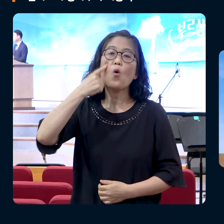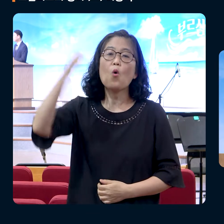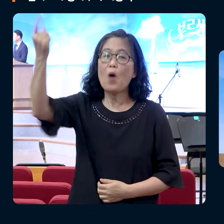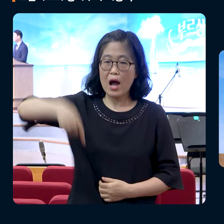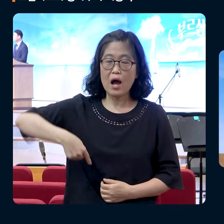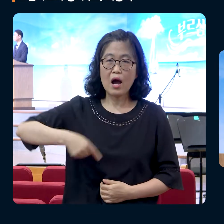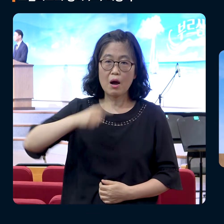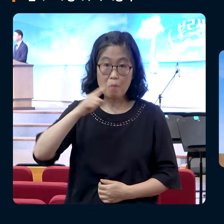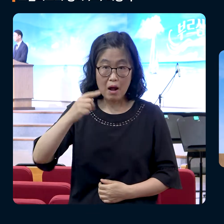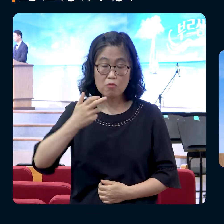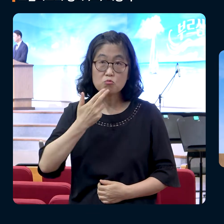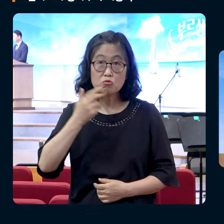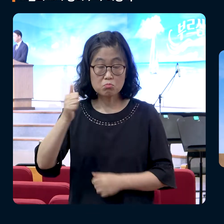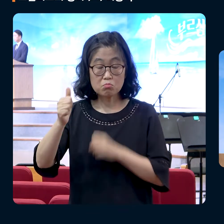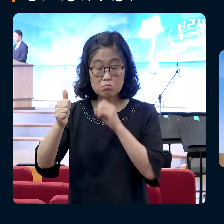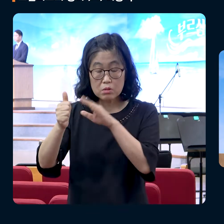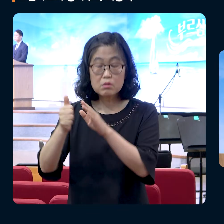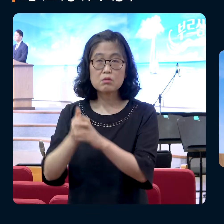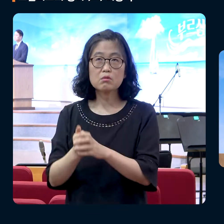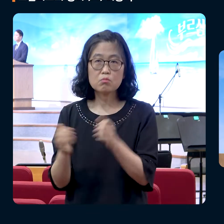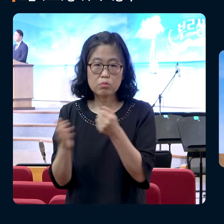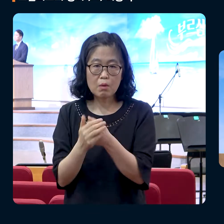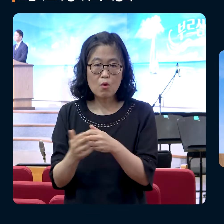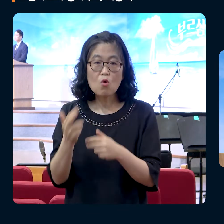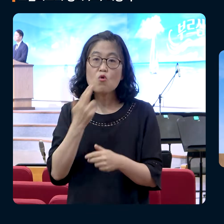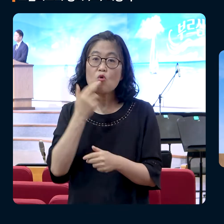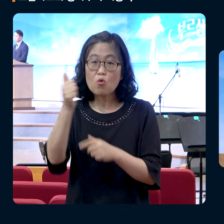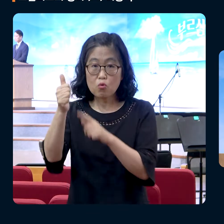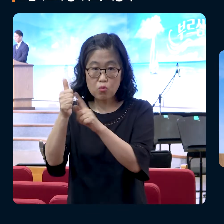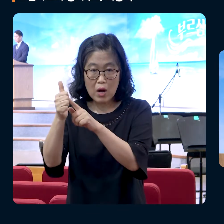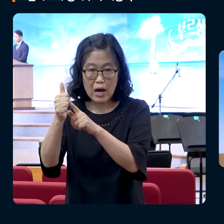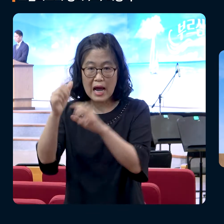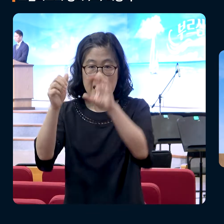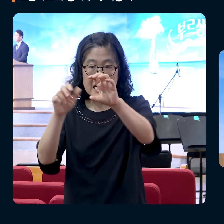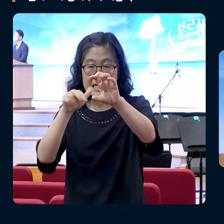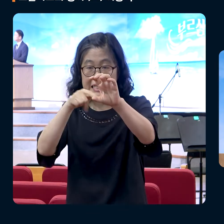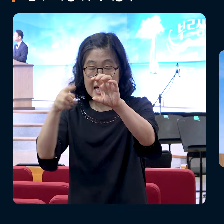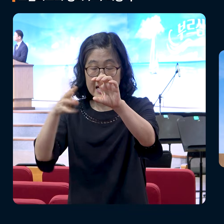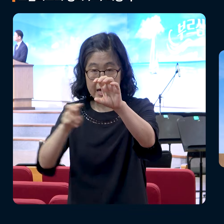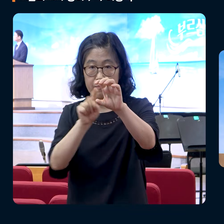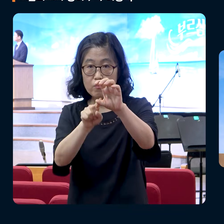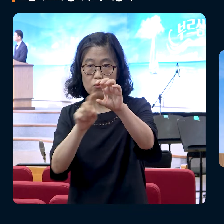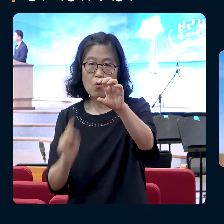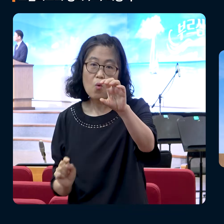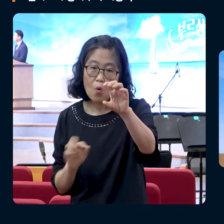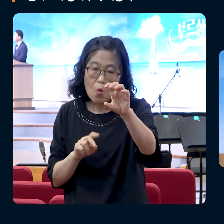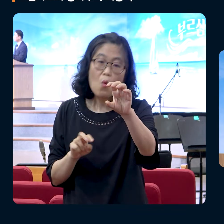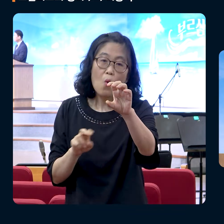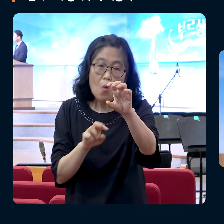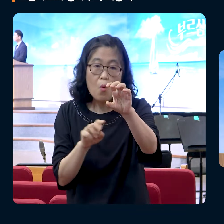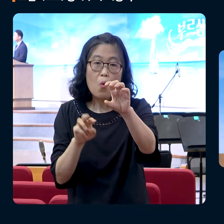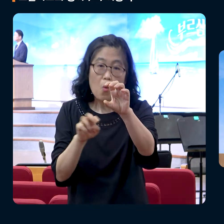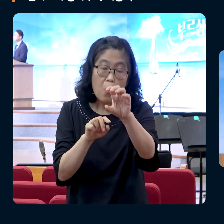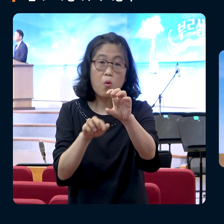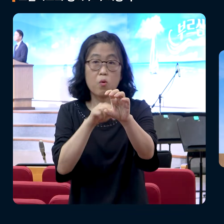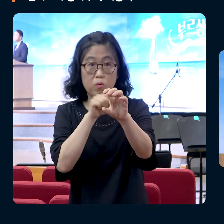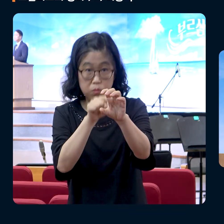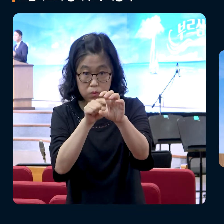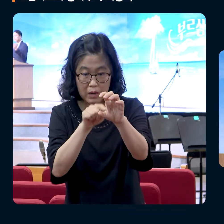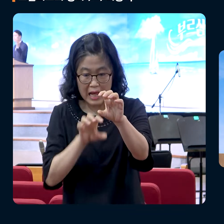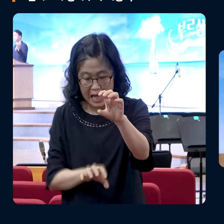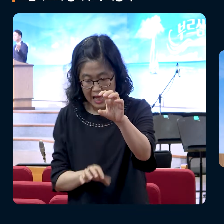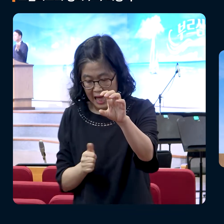나에게 전해달라, 이렇게 얘기를 합니다. 그래서 요셉은 세겜으로 가게 되죠. 근데 지금 요셉이 서 있는 땅인